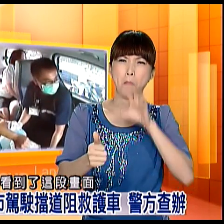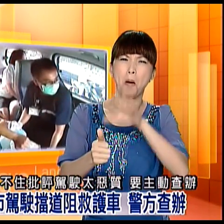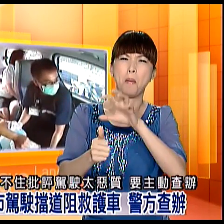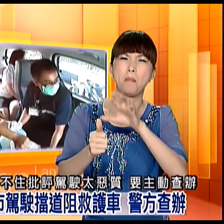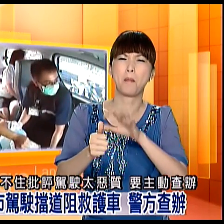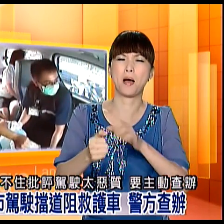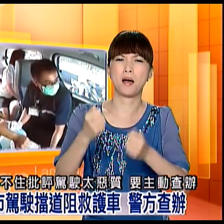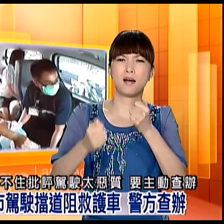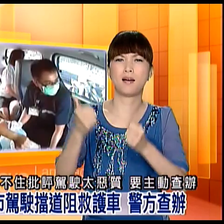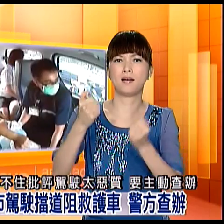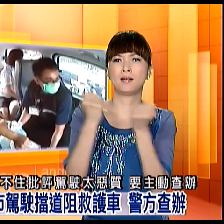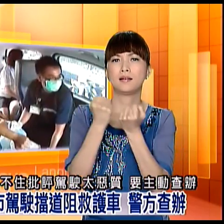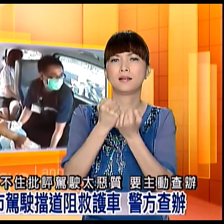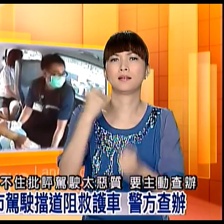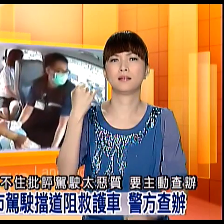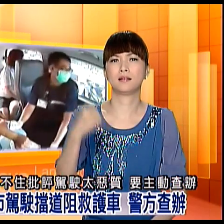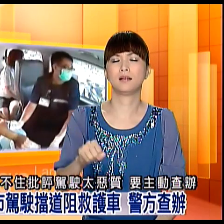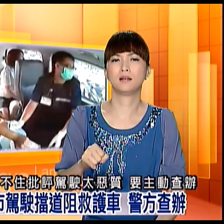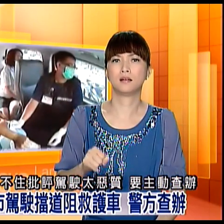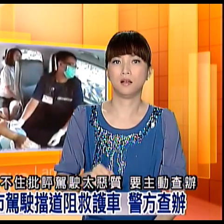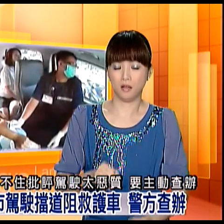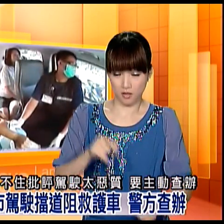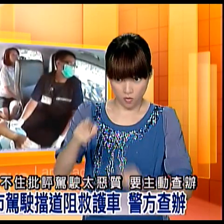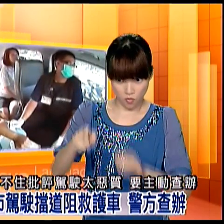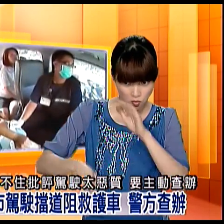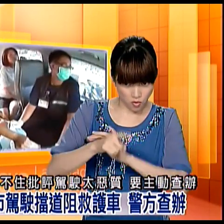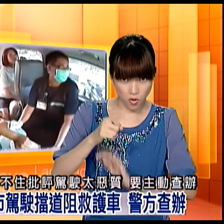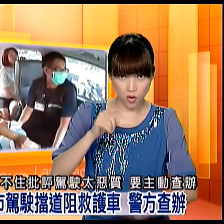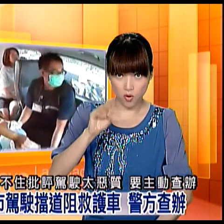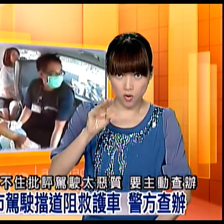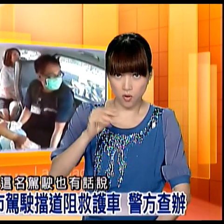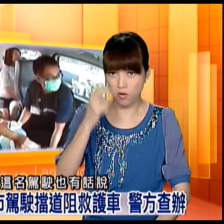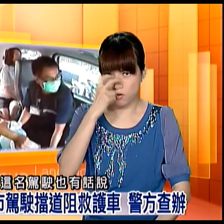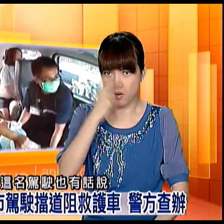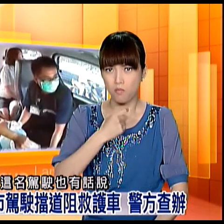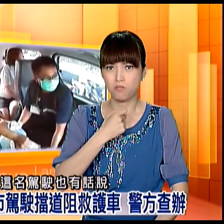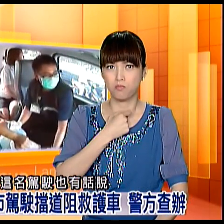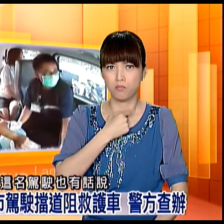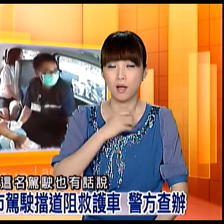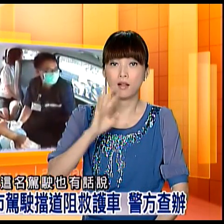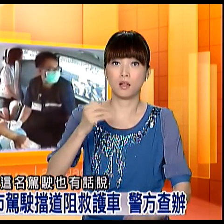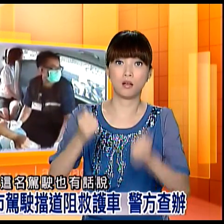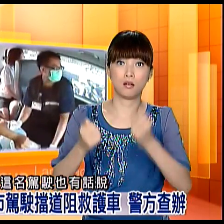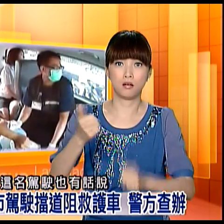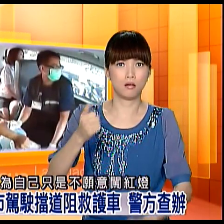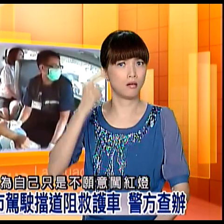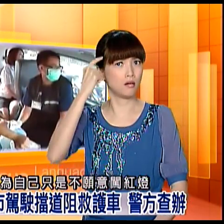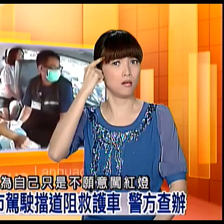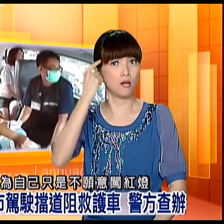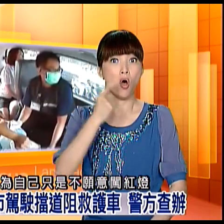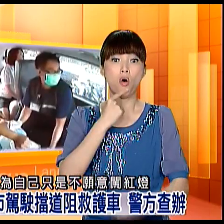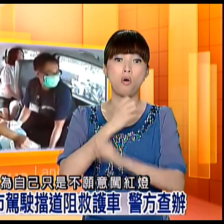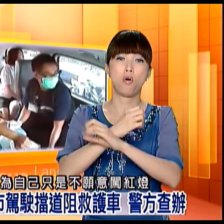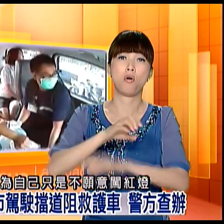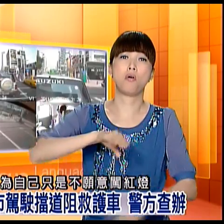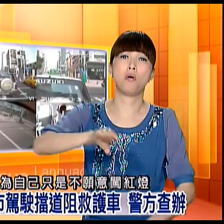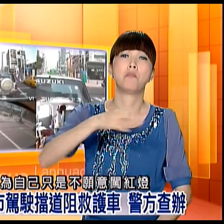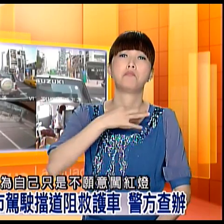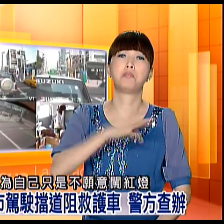不住批评驾驶太恶质，要主动查办。但是这名驾驶也有话说，他认为自己只是不愿意闯红